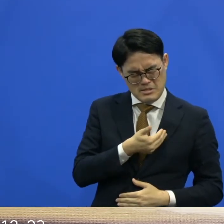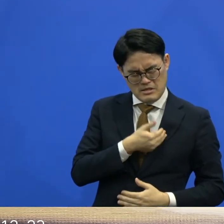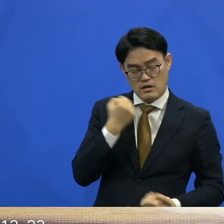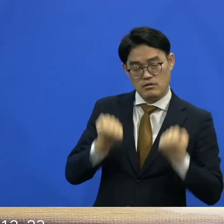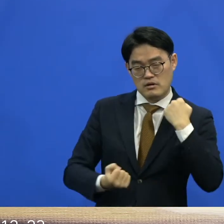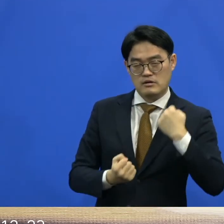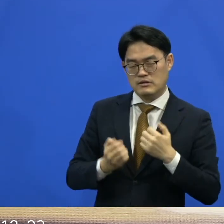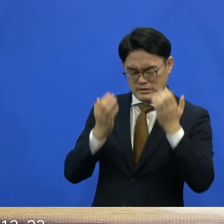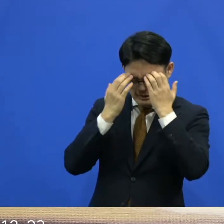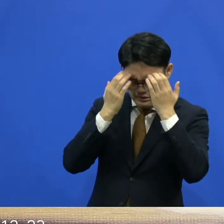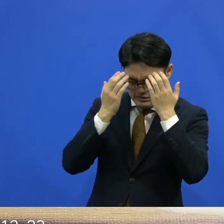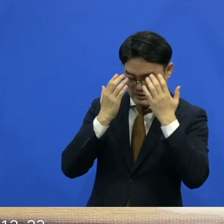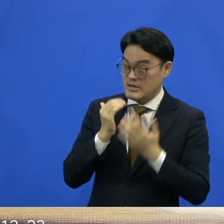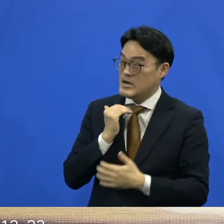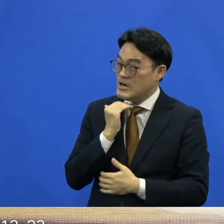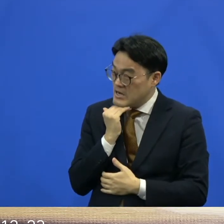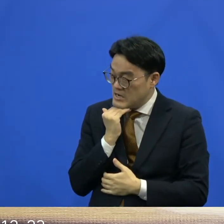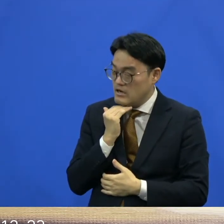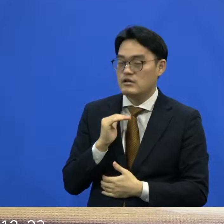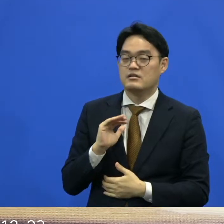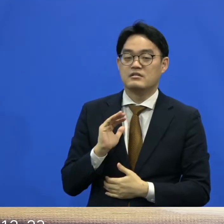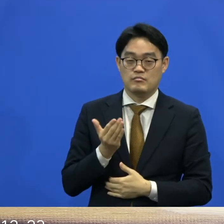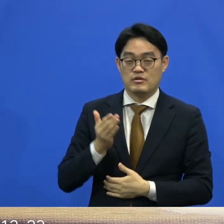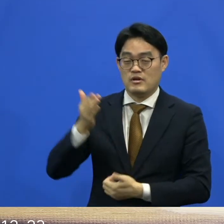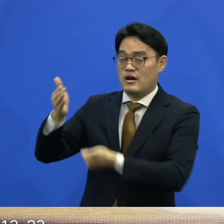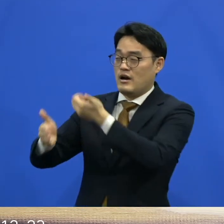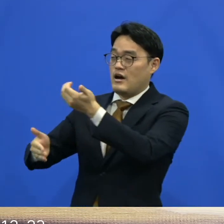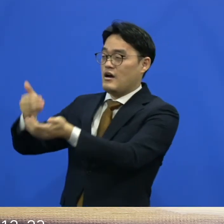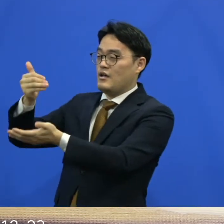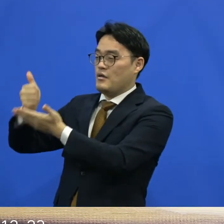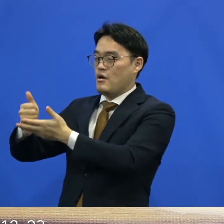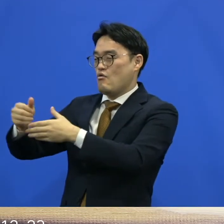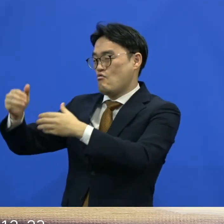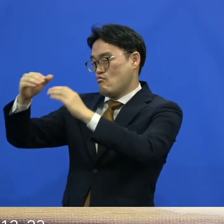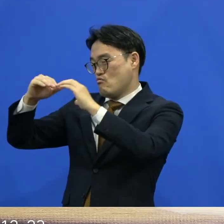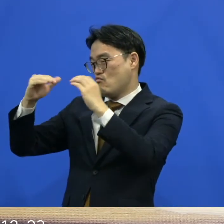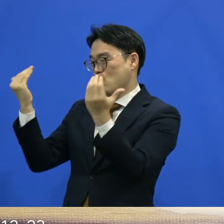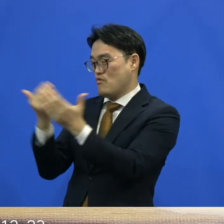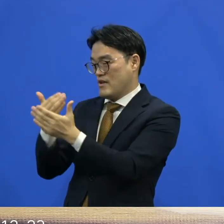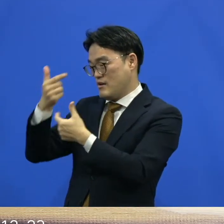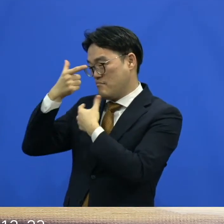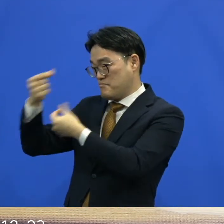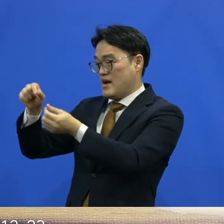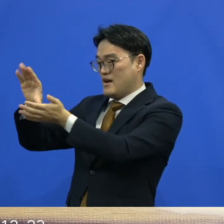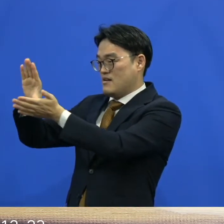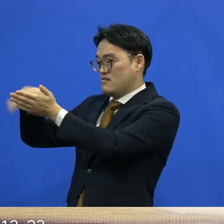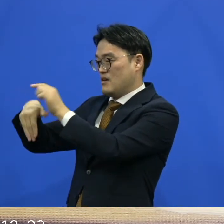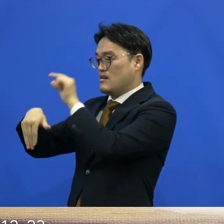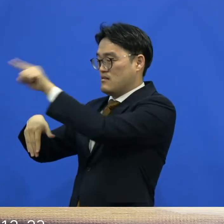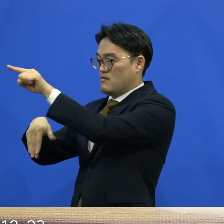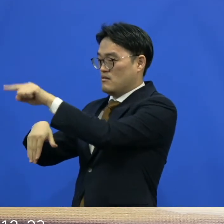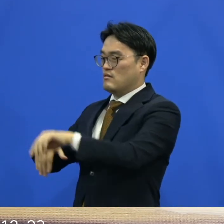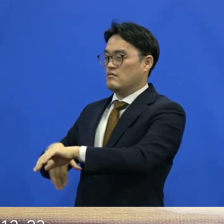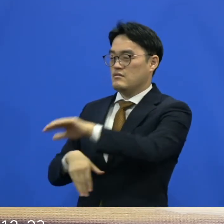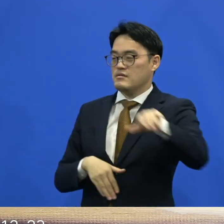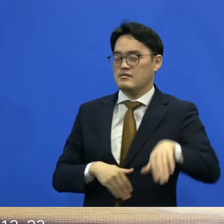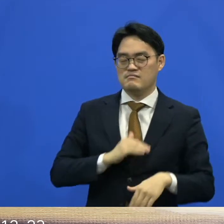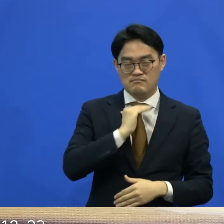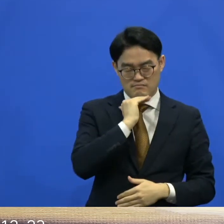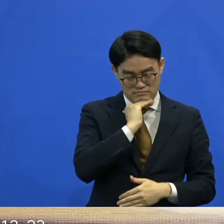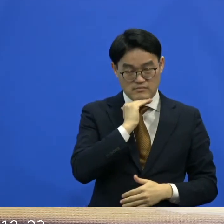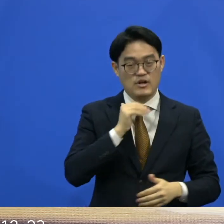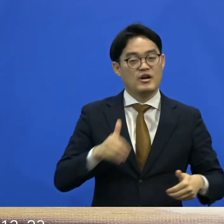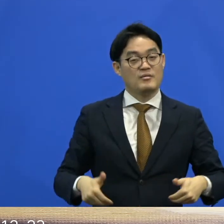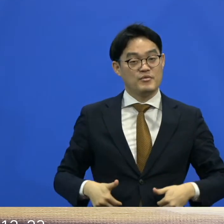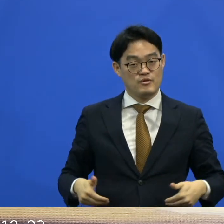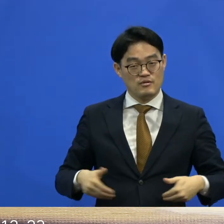하는 고통이 포함됩니다. 꽉 찬 시간, 가장 정확한 시간, 무르익은 시간. 추수의